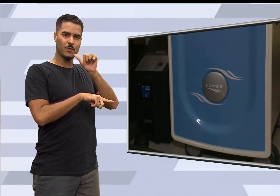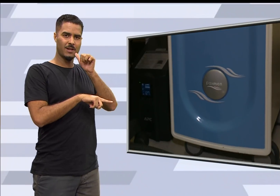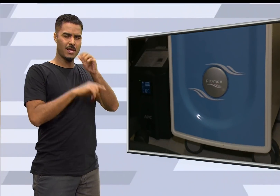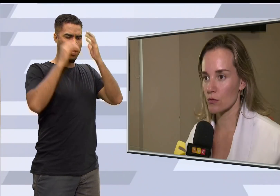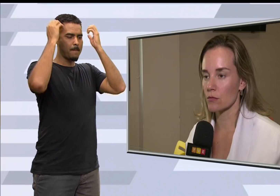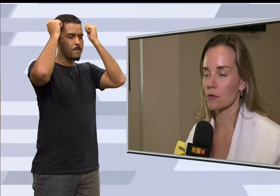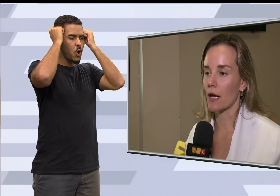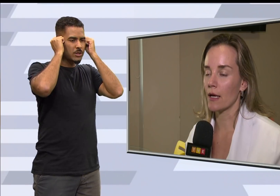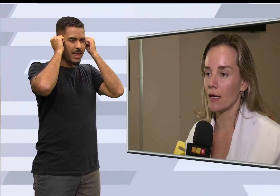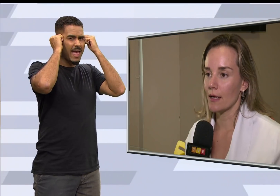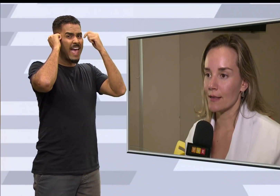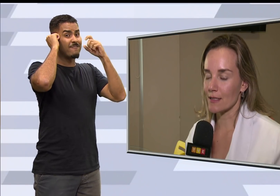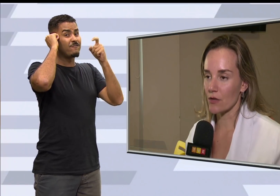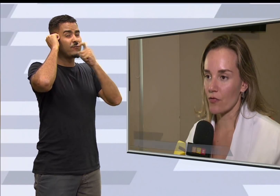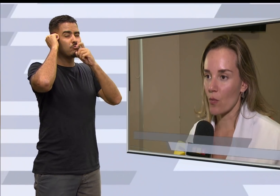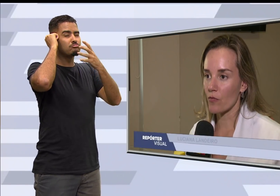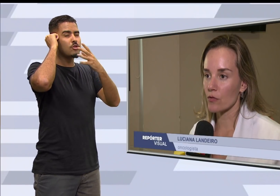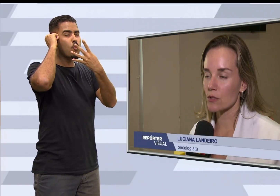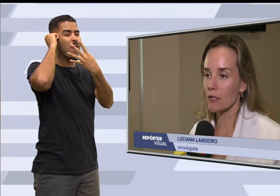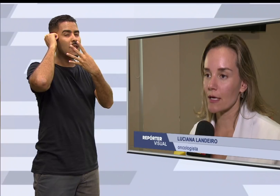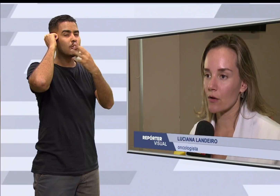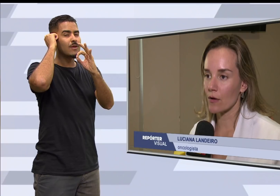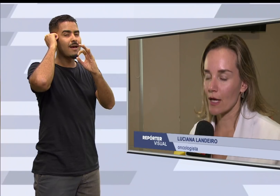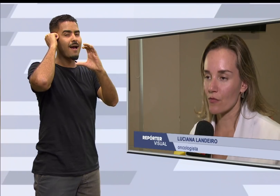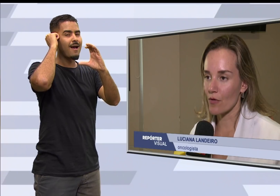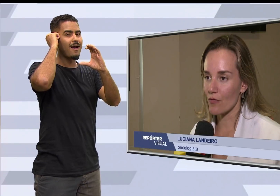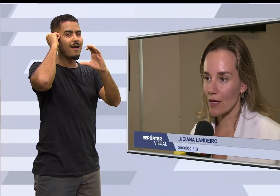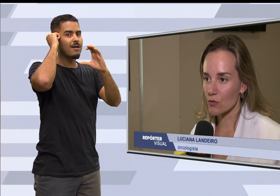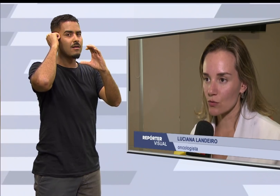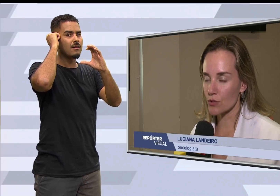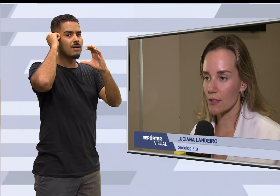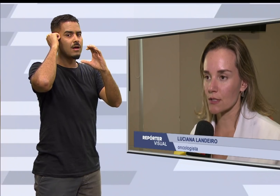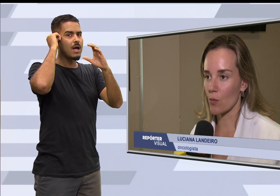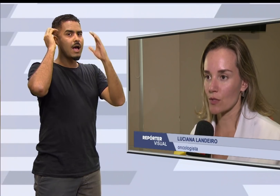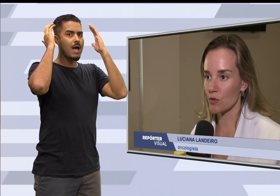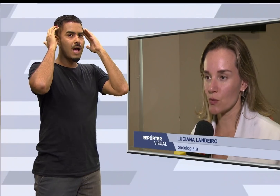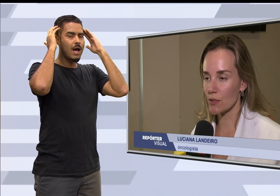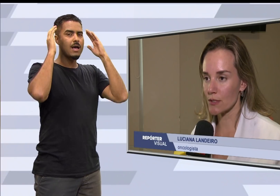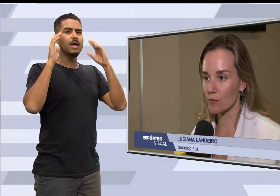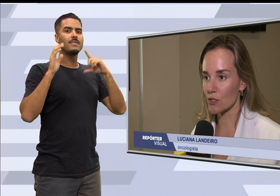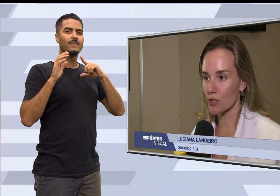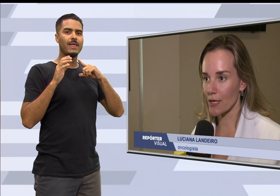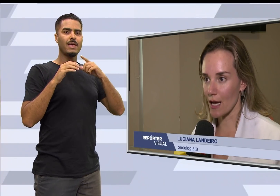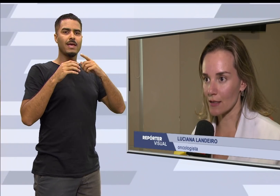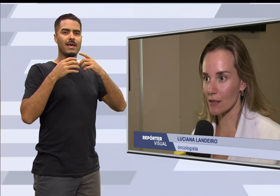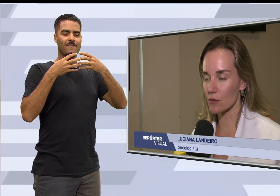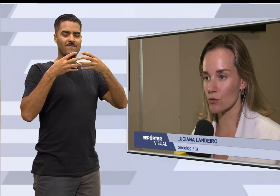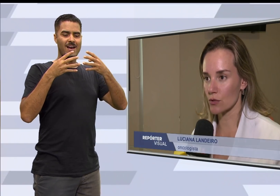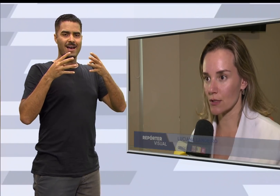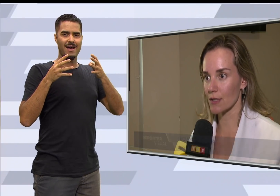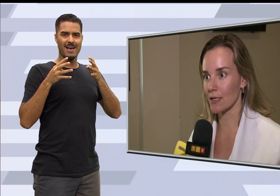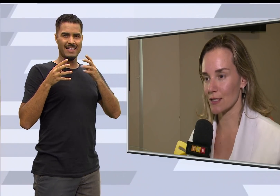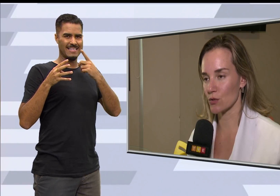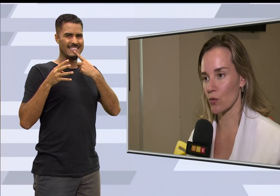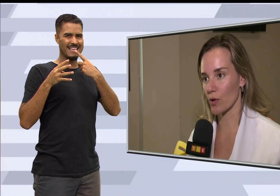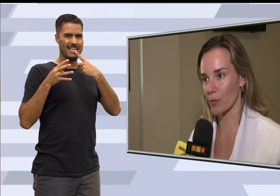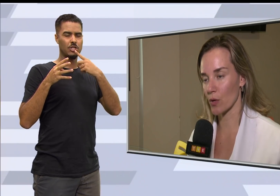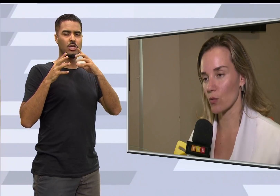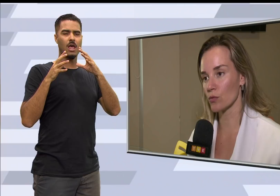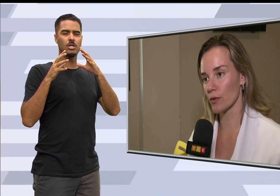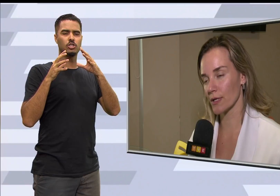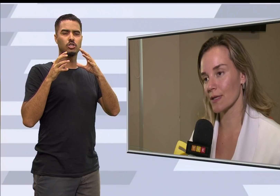4 graus. Tá? E dessa forma você leva uma vasoconstricção, uma diminuição da chegada do sangue nesse